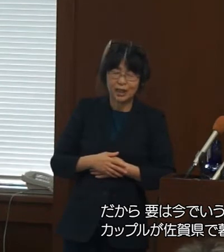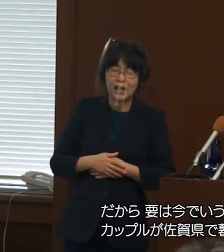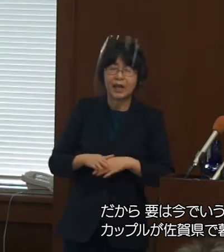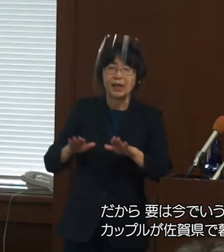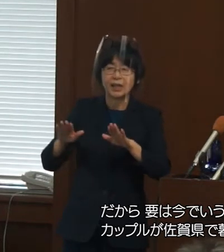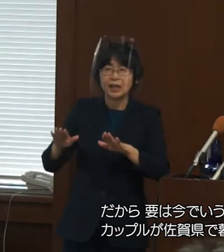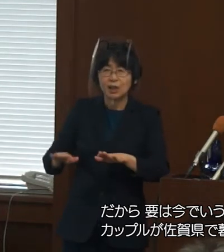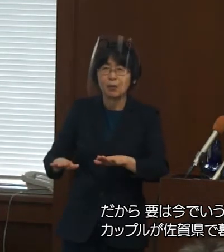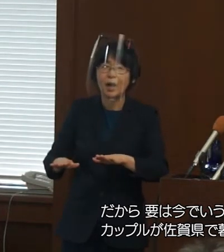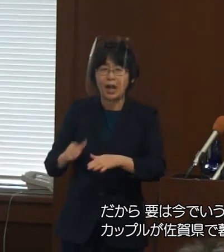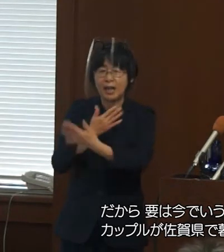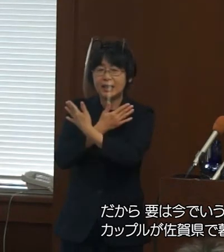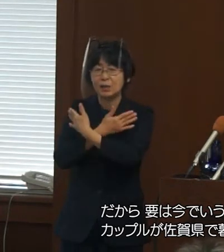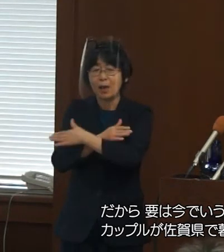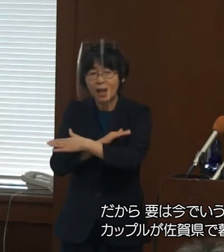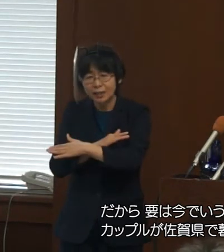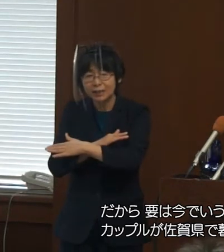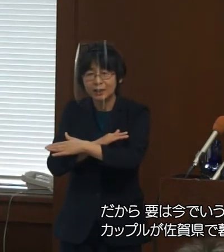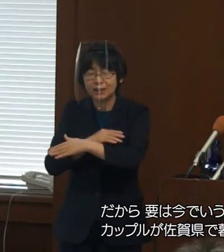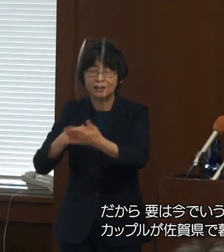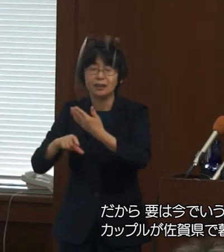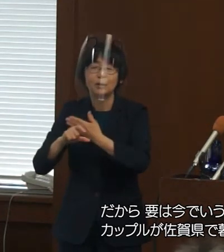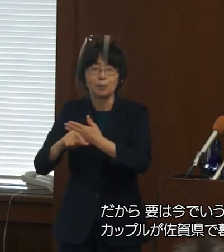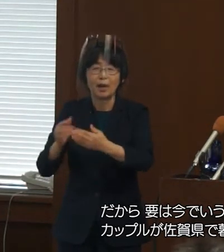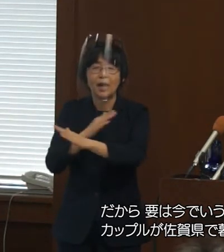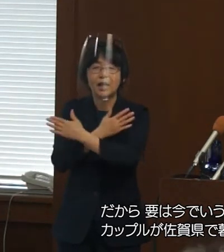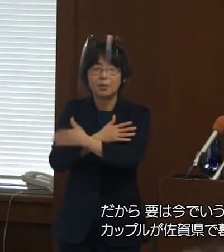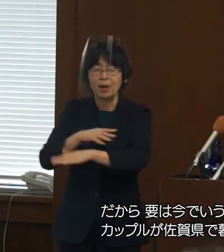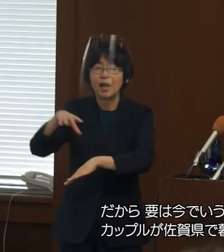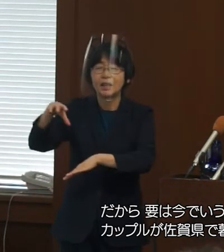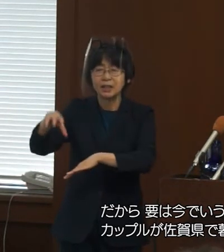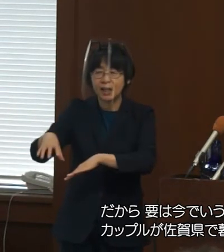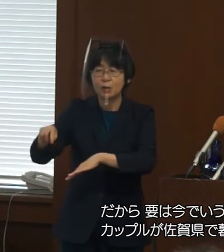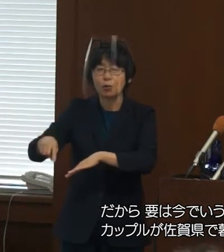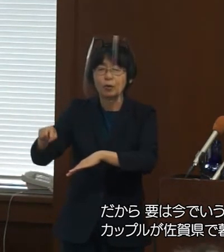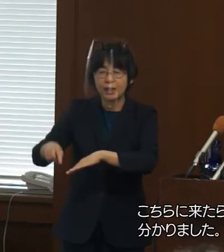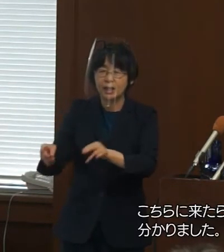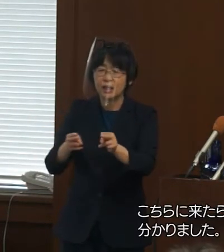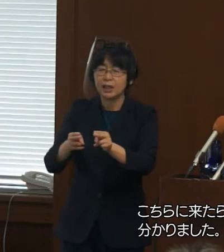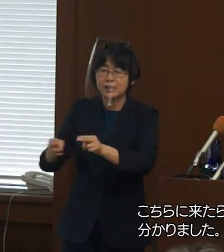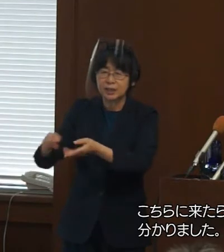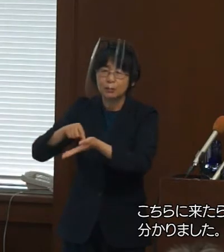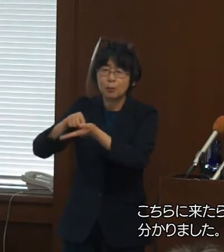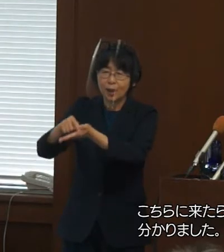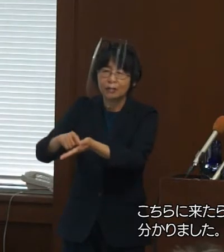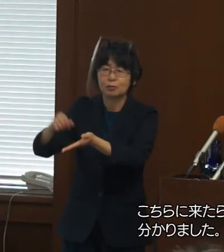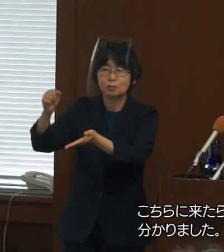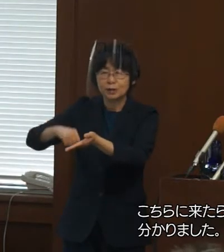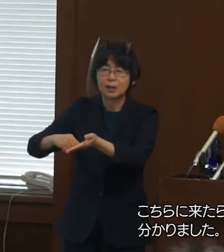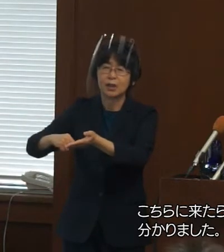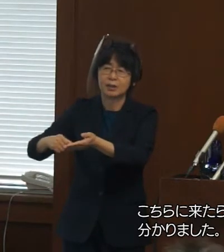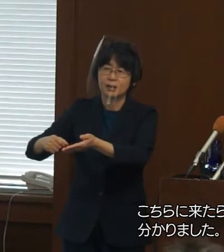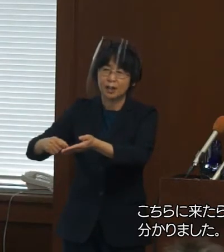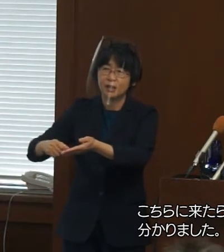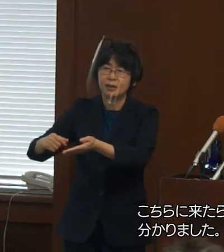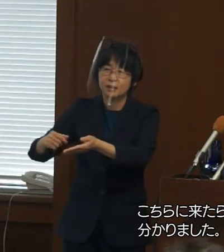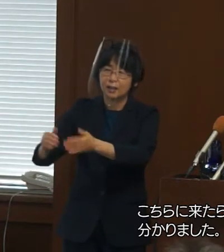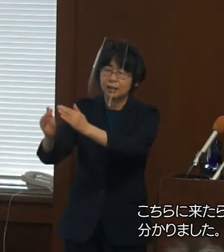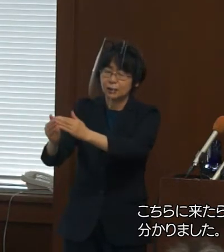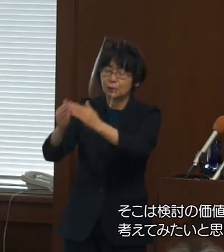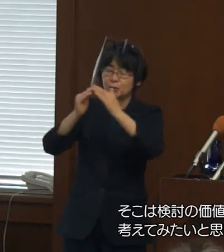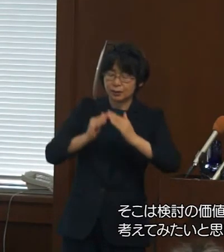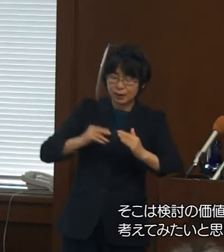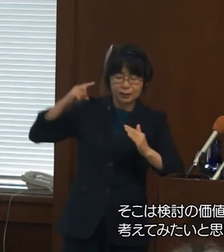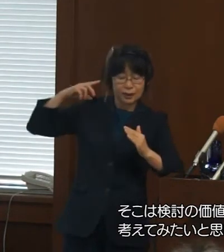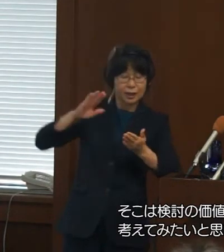とかで宣誓したカップルが佐賀県で暮らしたいと言ってこちらに来たらということですか。わかり